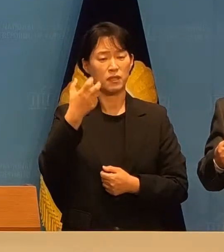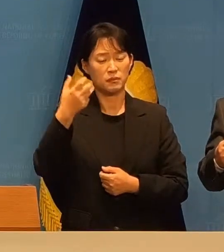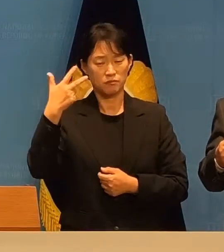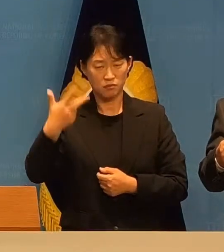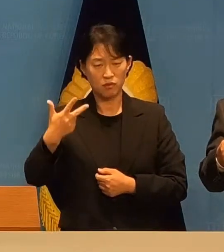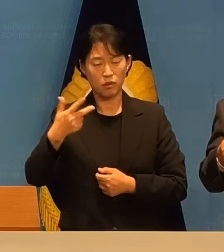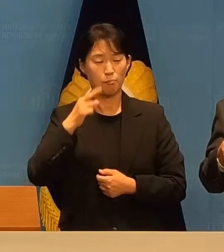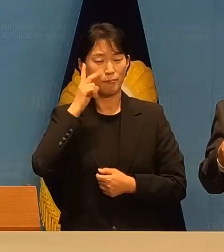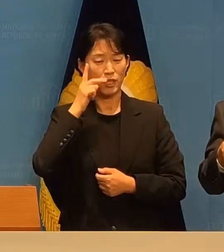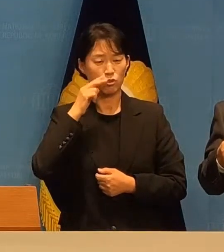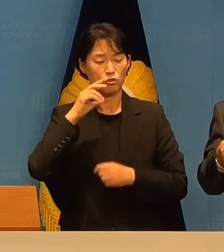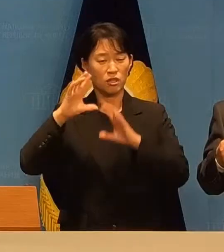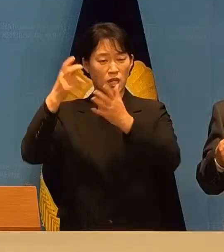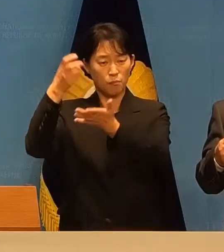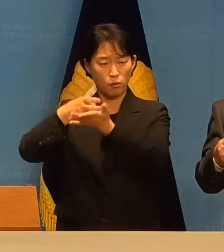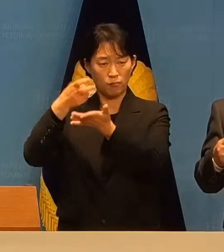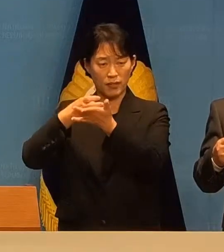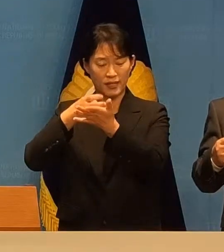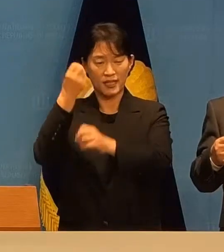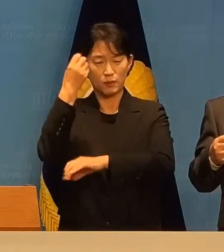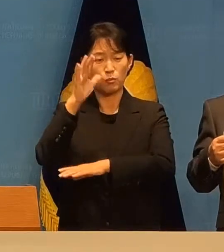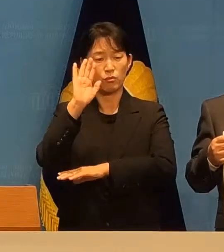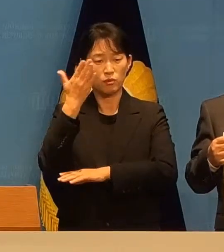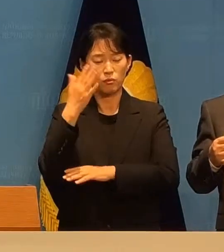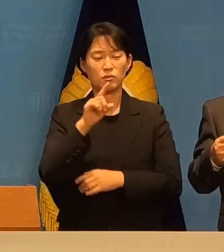1787년 미국 헌법에 초안이 되었고